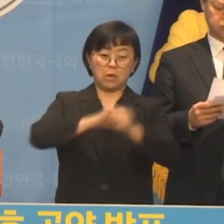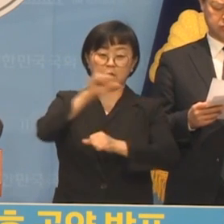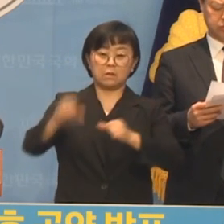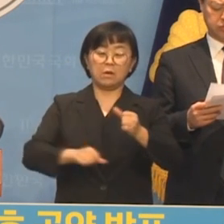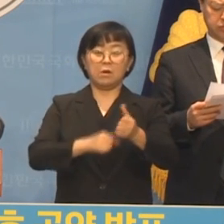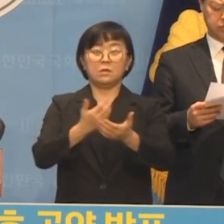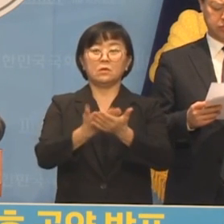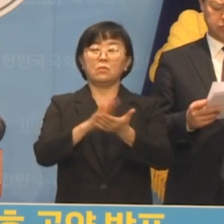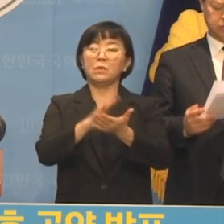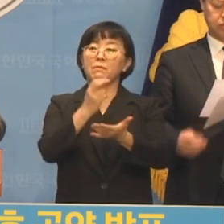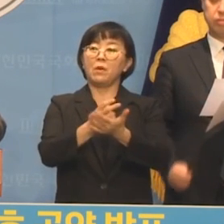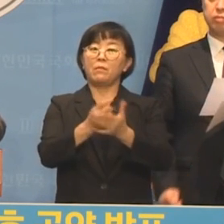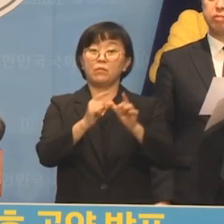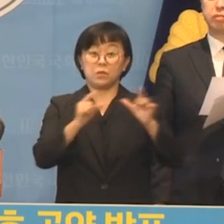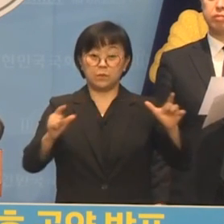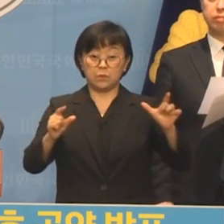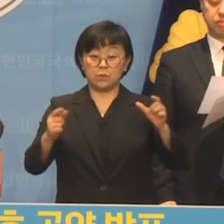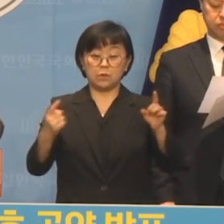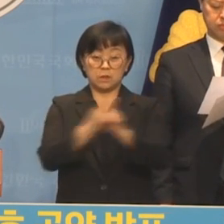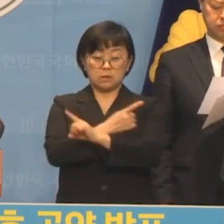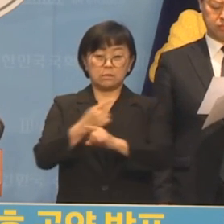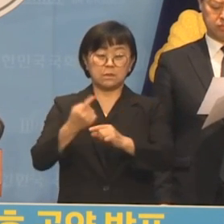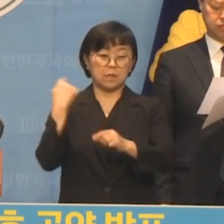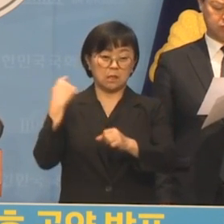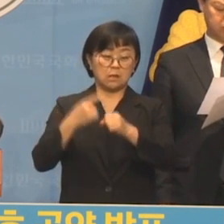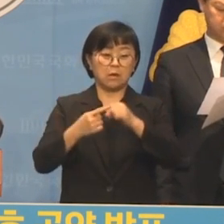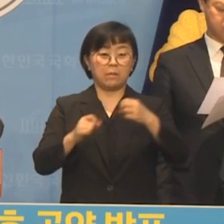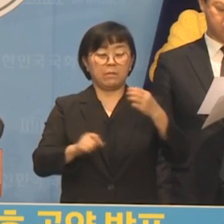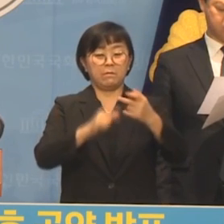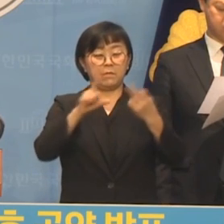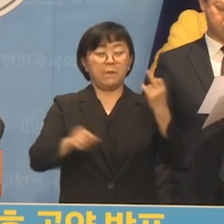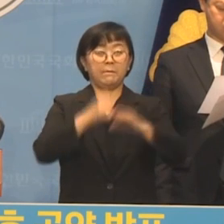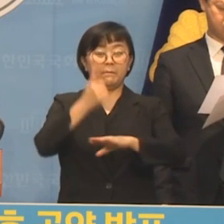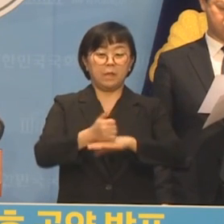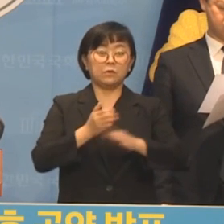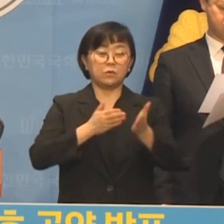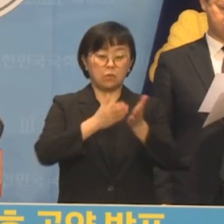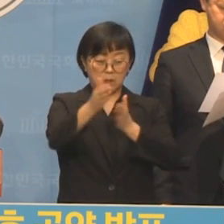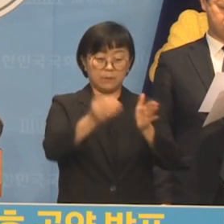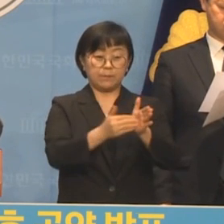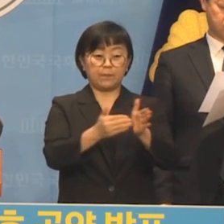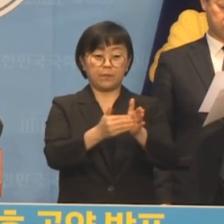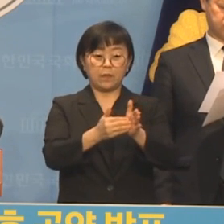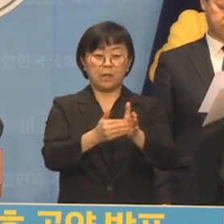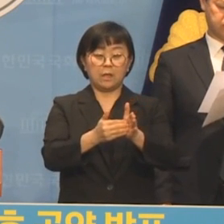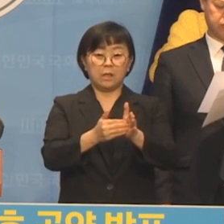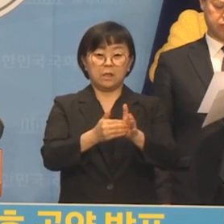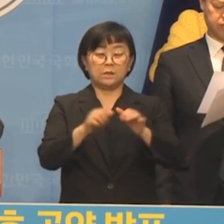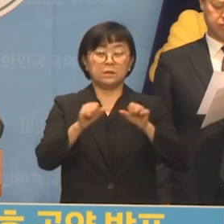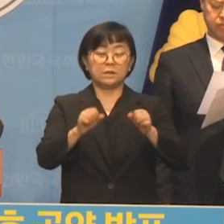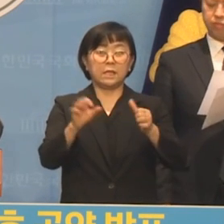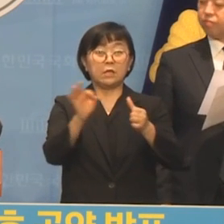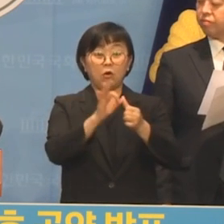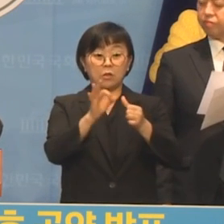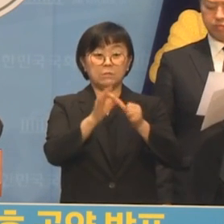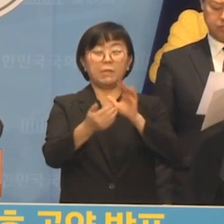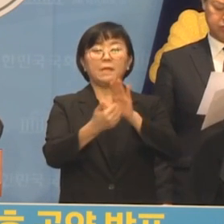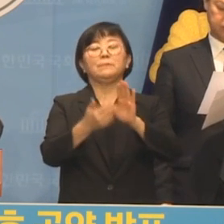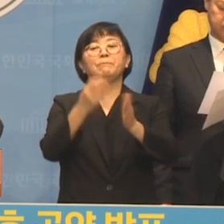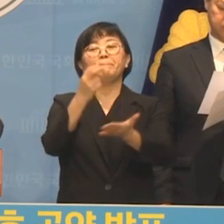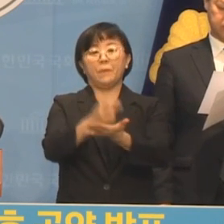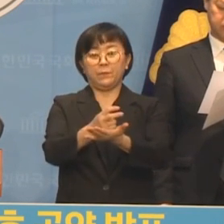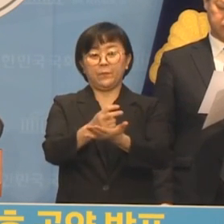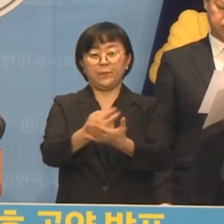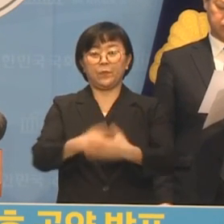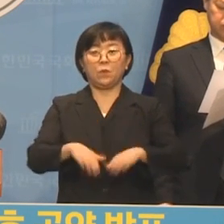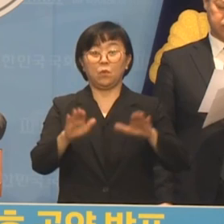일부 개정 법률안은 작년 말 국회 본회의를 통과했습니다. 이른바 청산연금 방지법입니다.